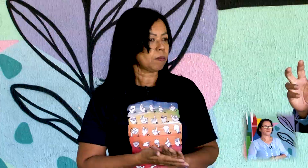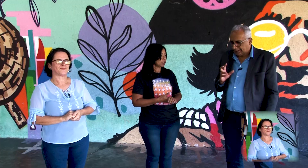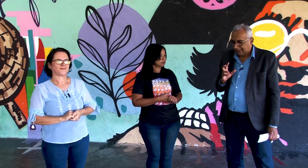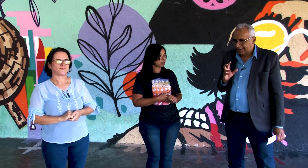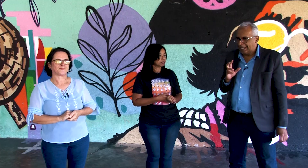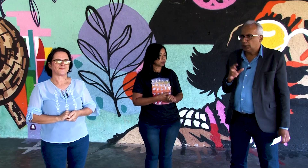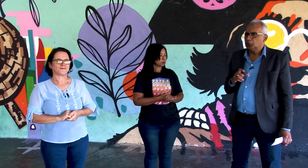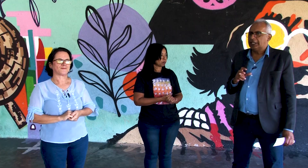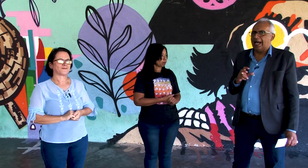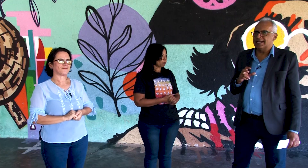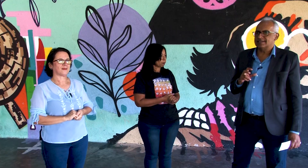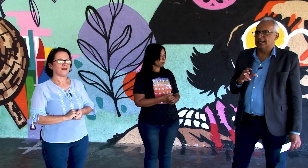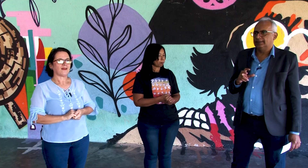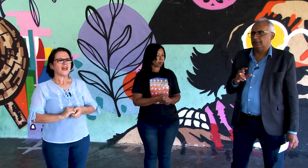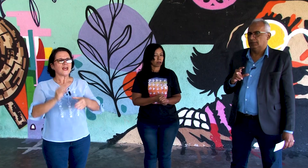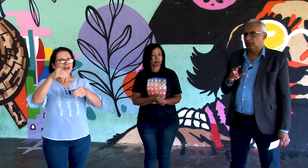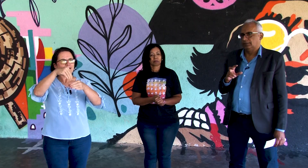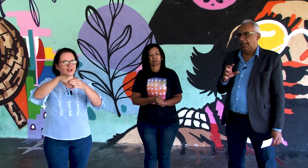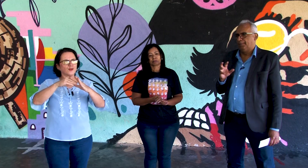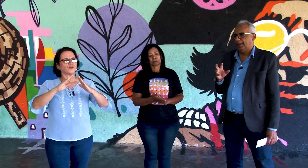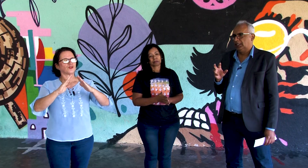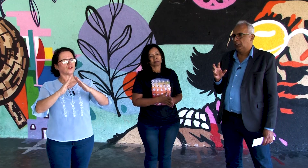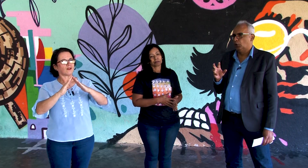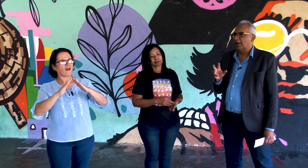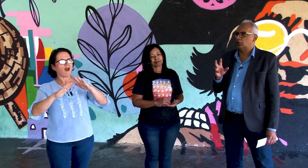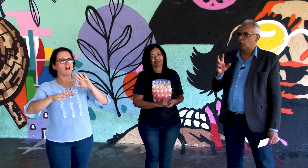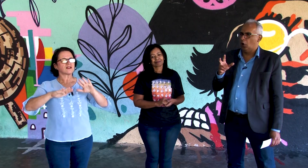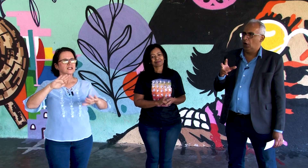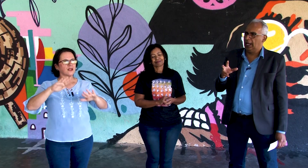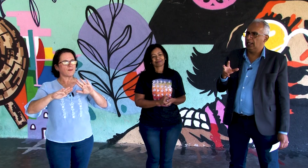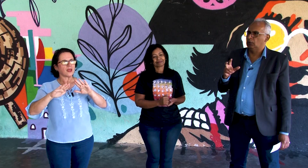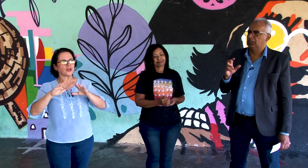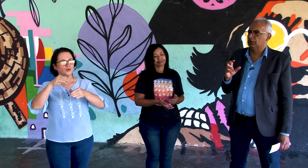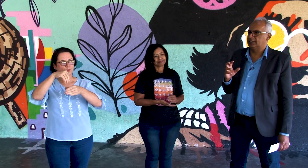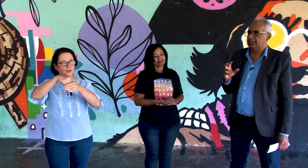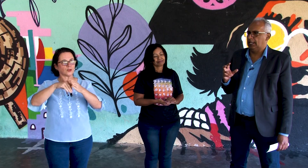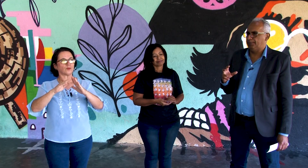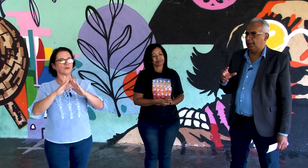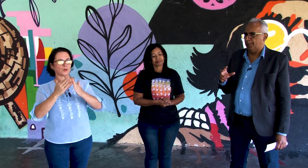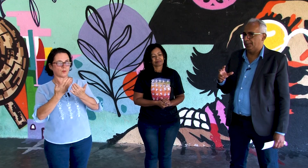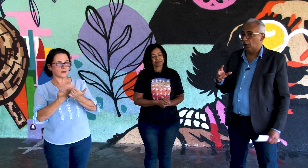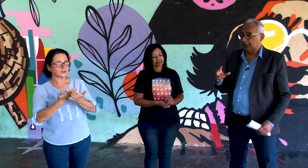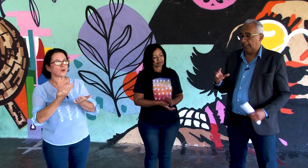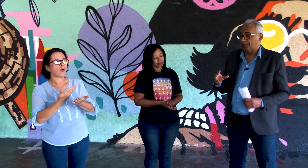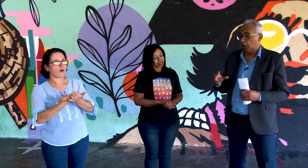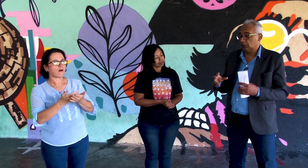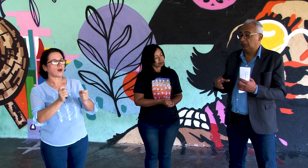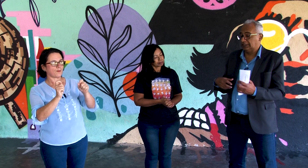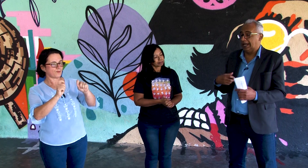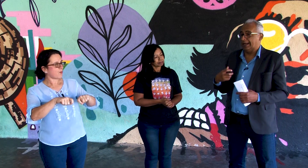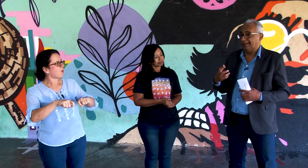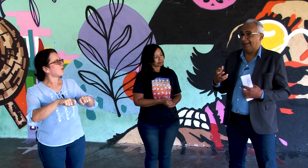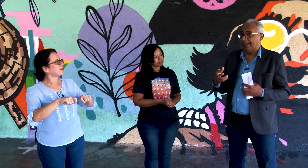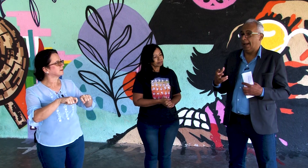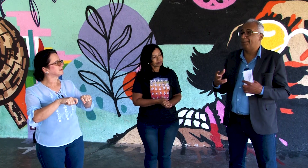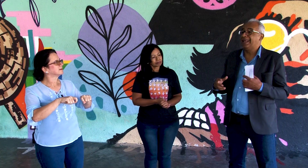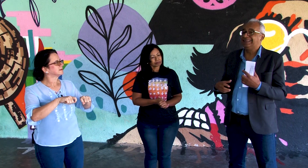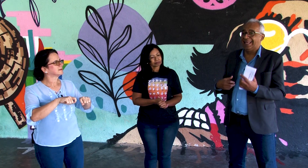de trabalho mesmo. Dentro de casa, de repente, numa escola, onde vocês possam